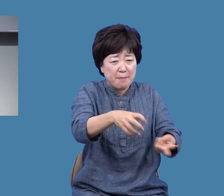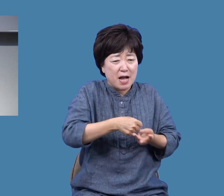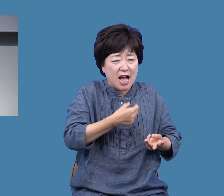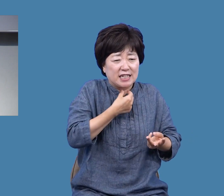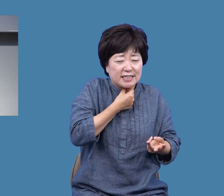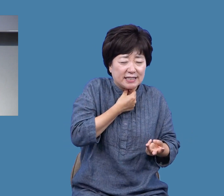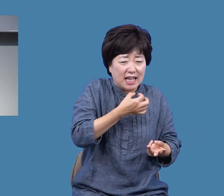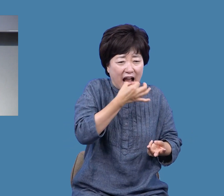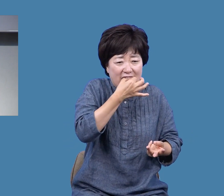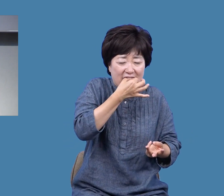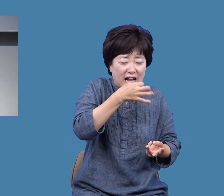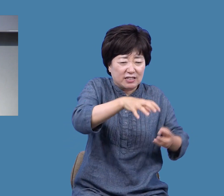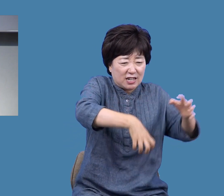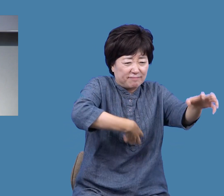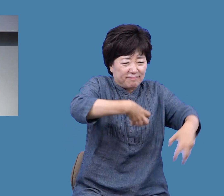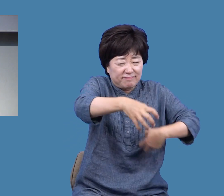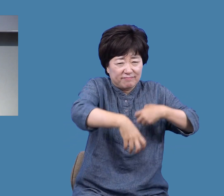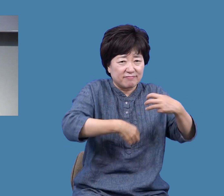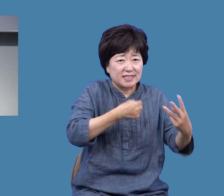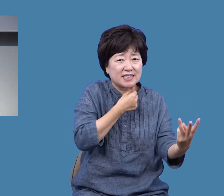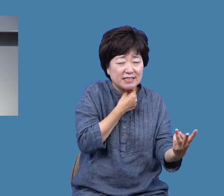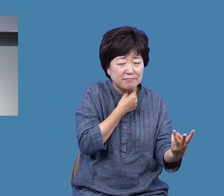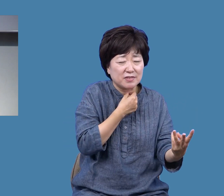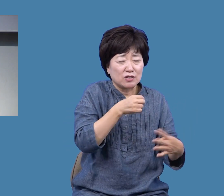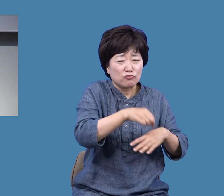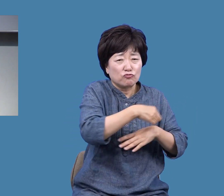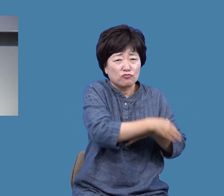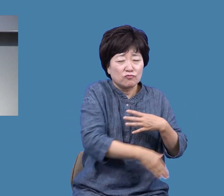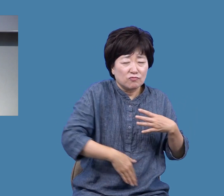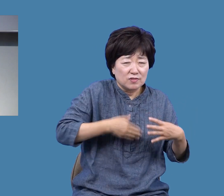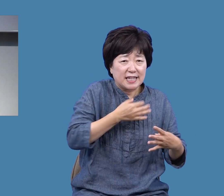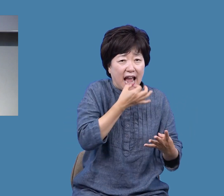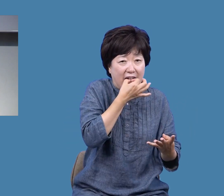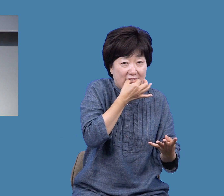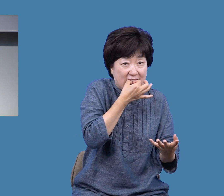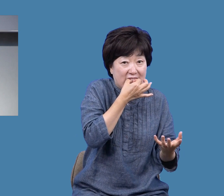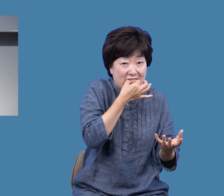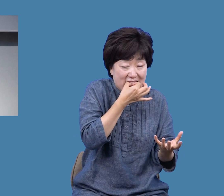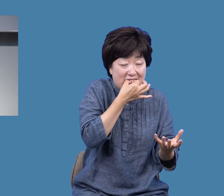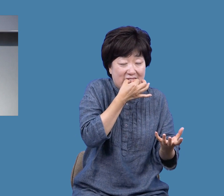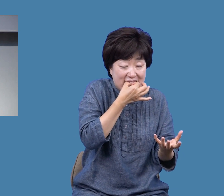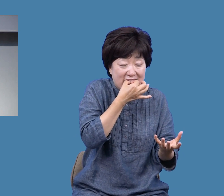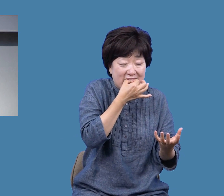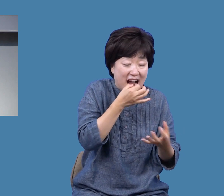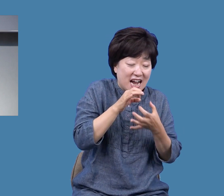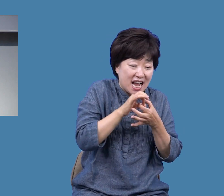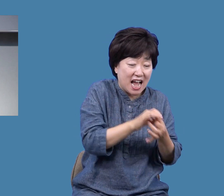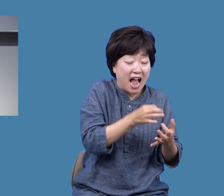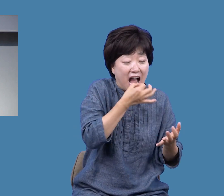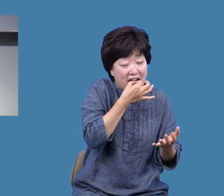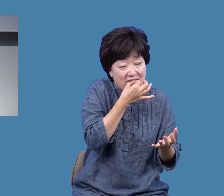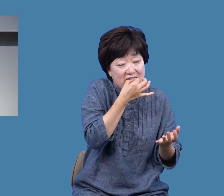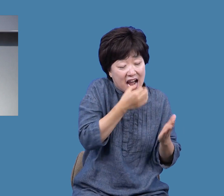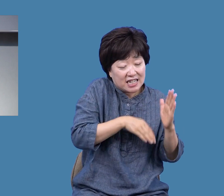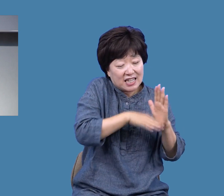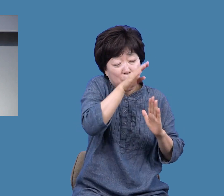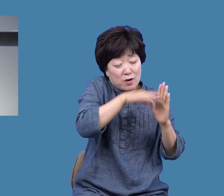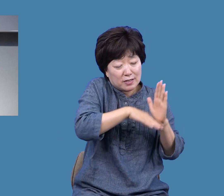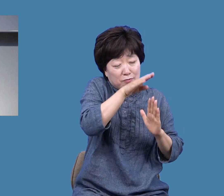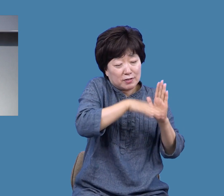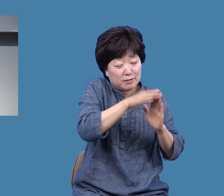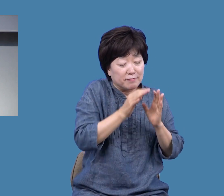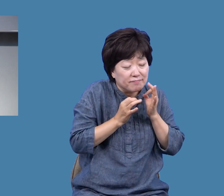거, 뭐 이런 육체의 욕구들이 있는데 이 욕구들을 계속 만족시키기 위해서